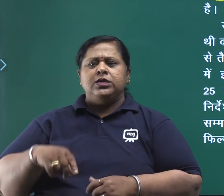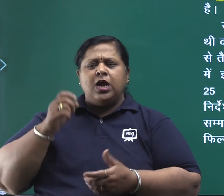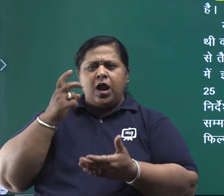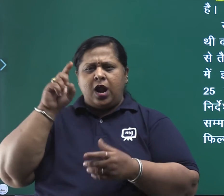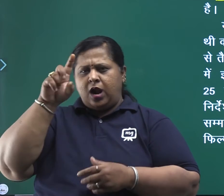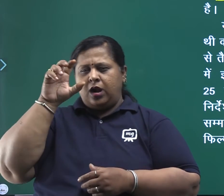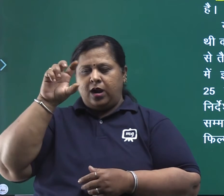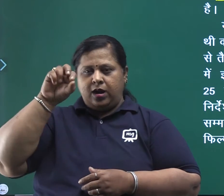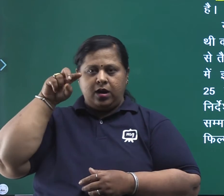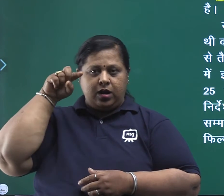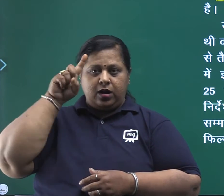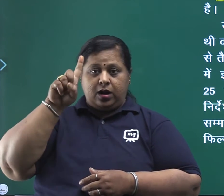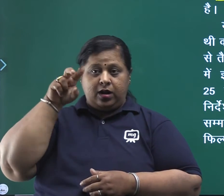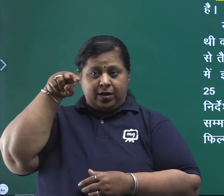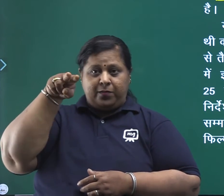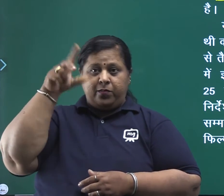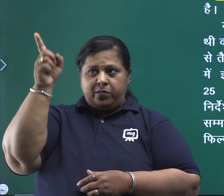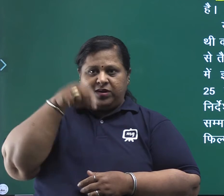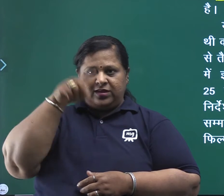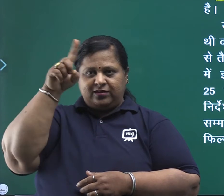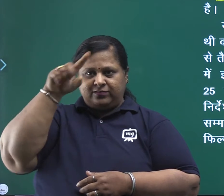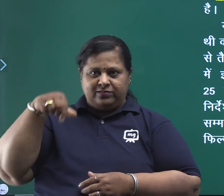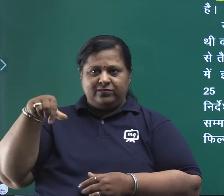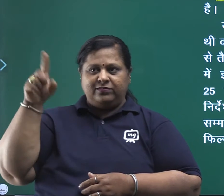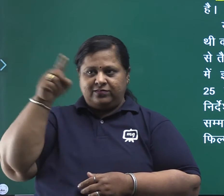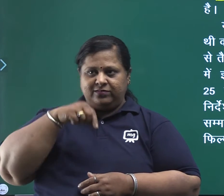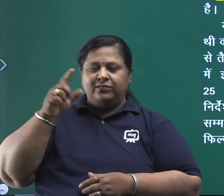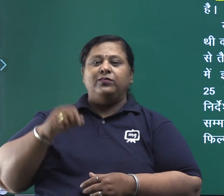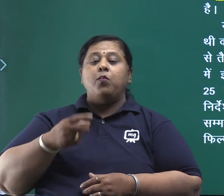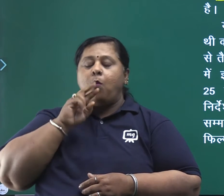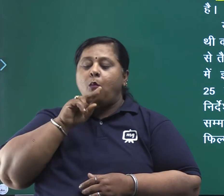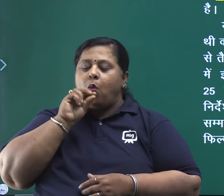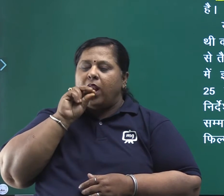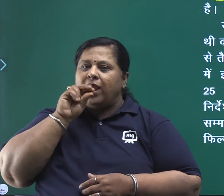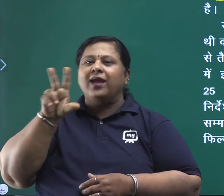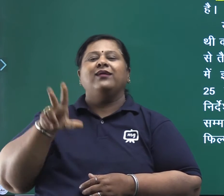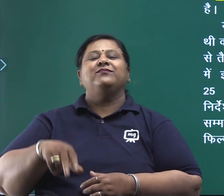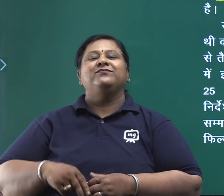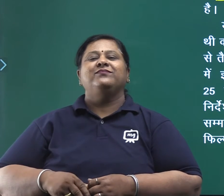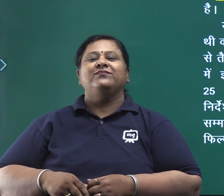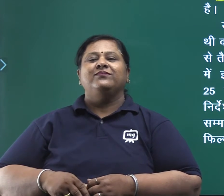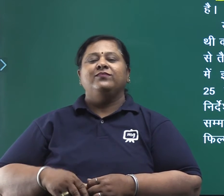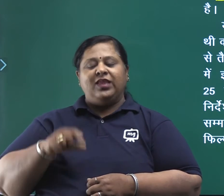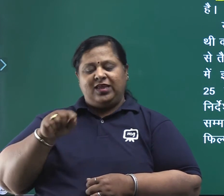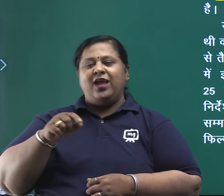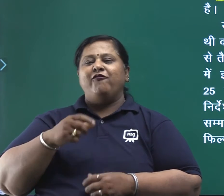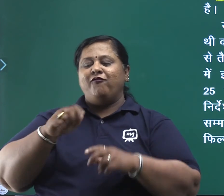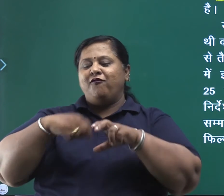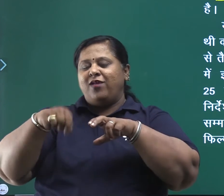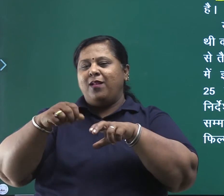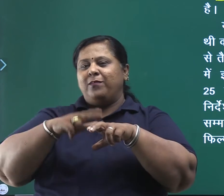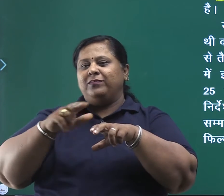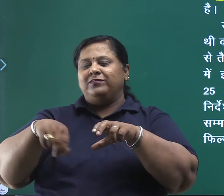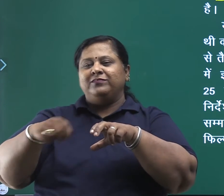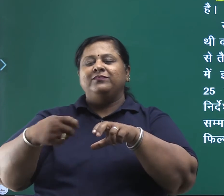100% बोल रहे हैं। यह फिल्म